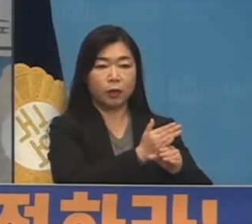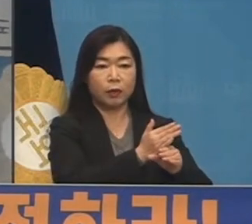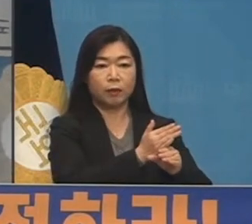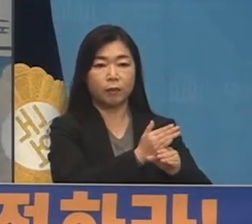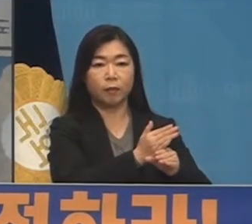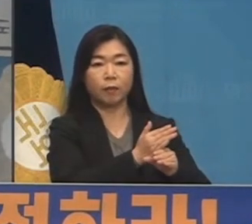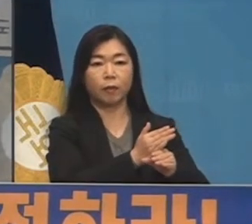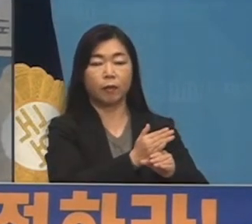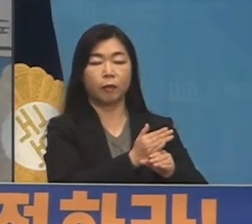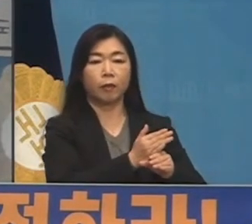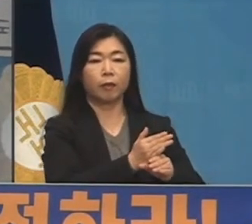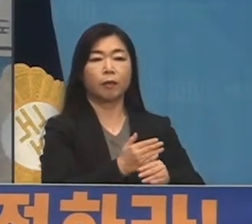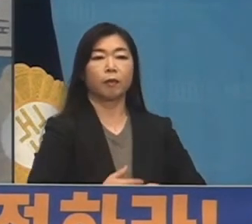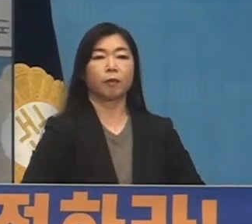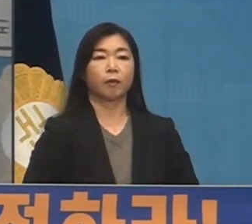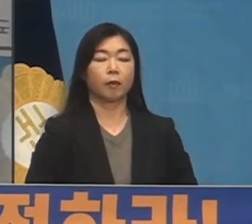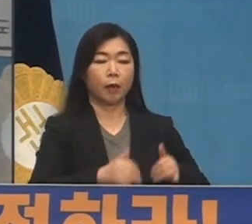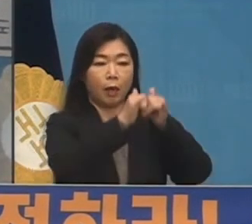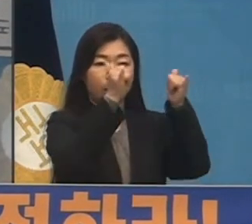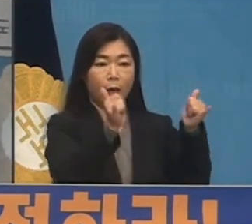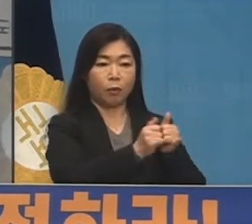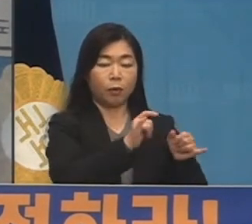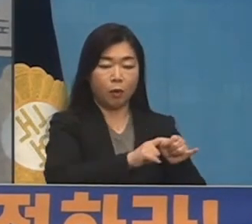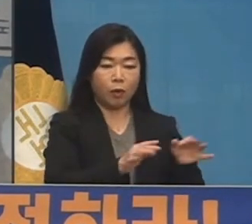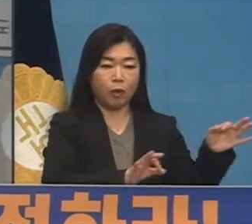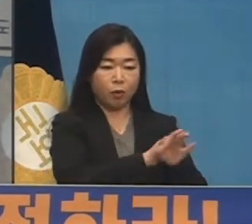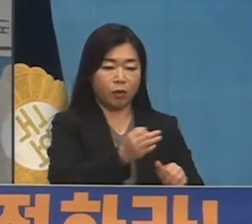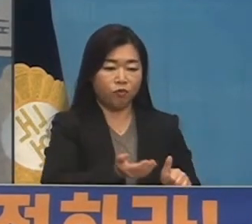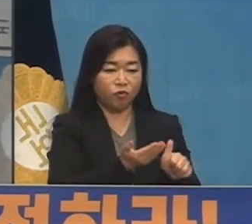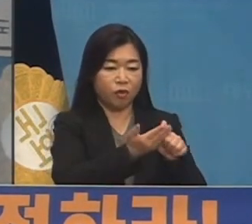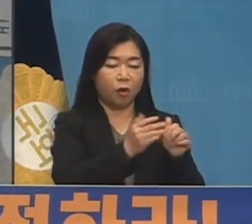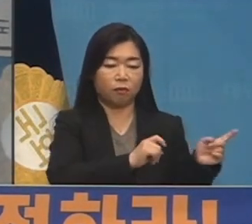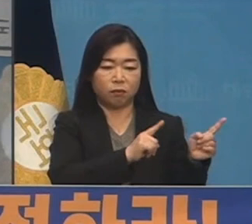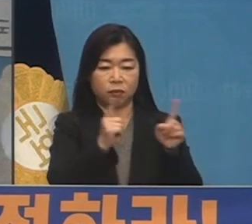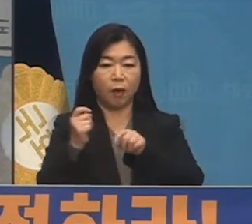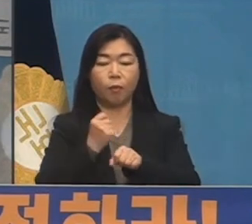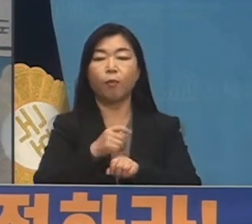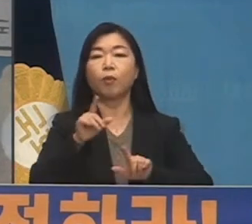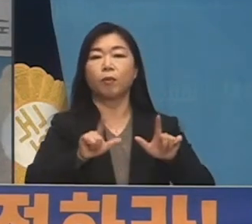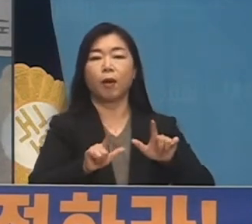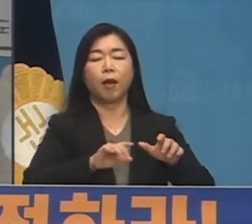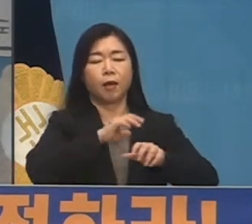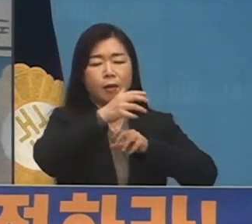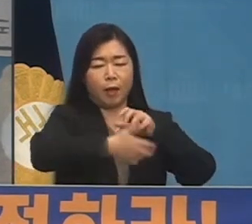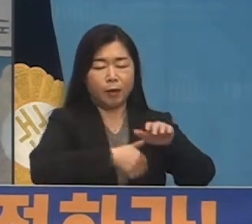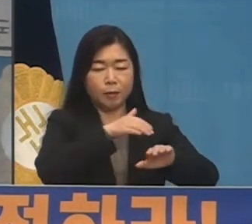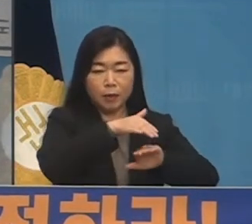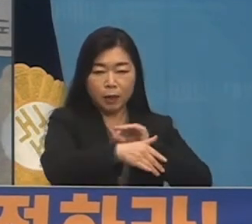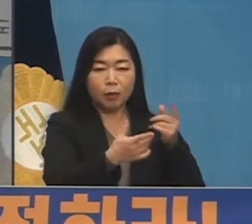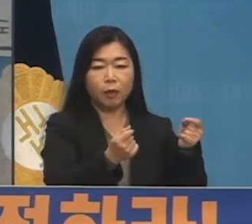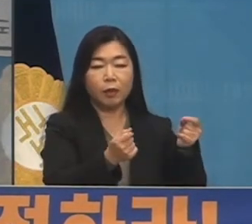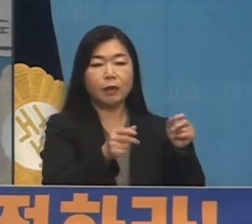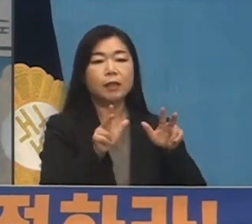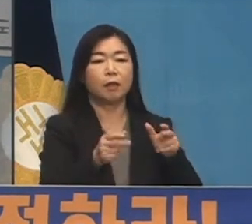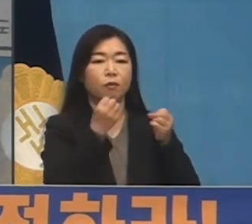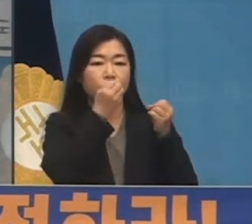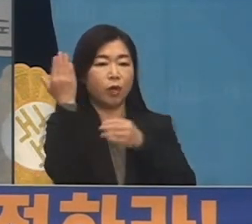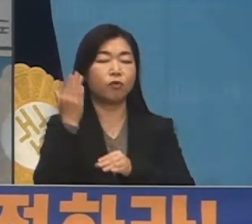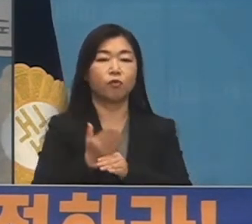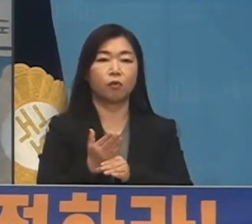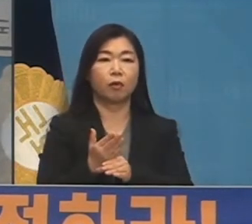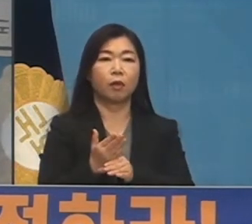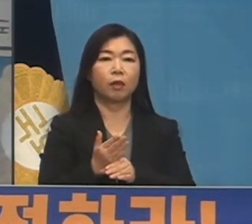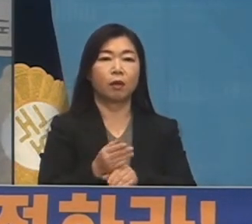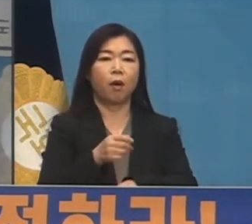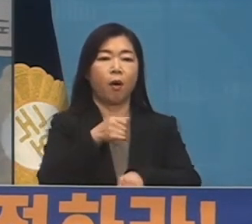현실입니다. 사회적 경제의 육성과 활성화는 이미 전 세계적인 시대적 흐름이고